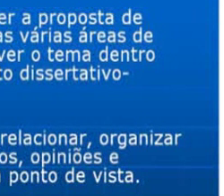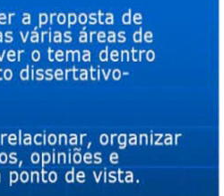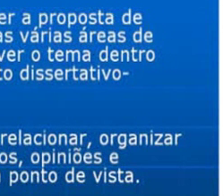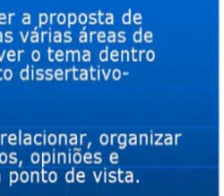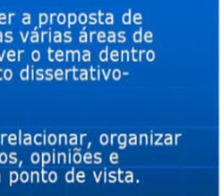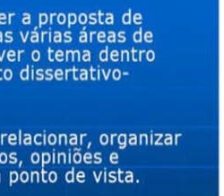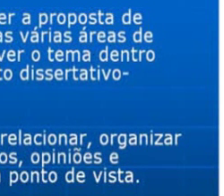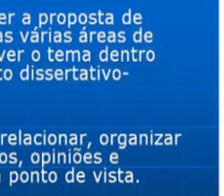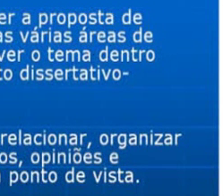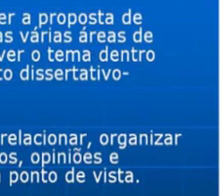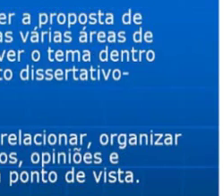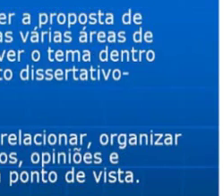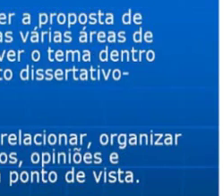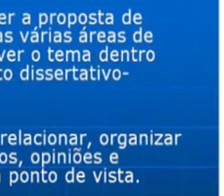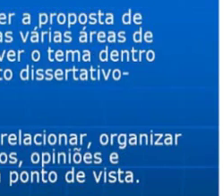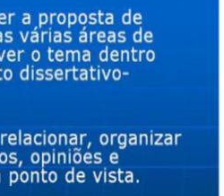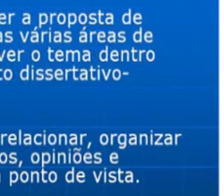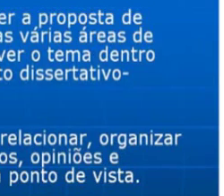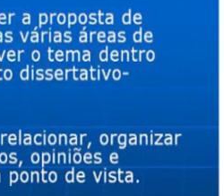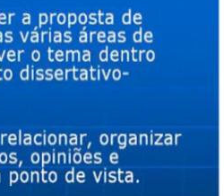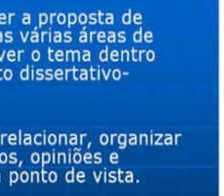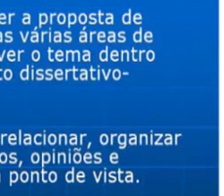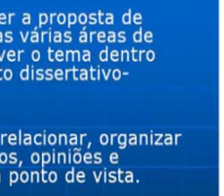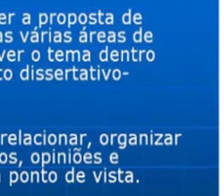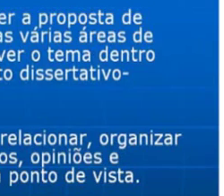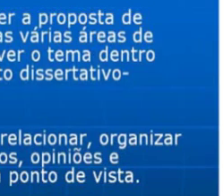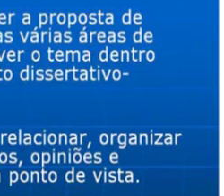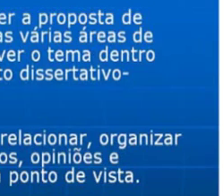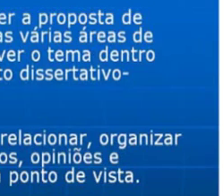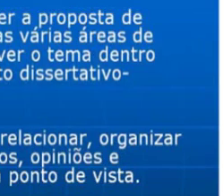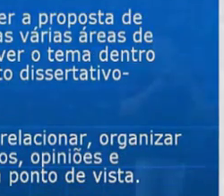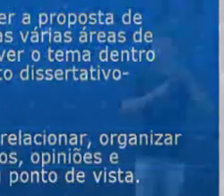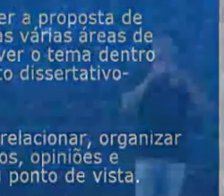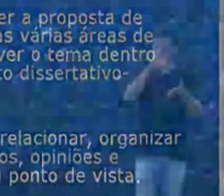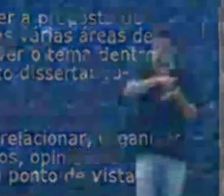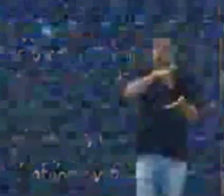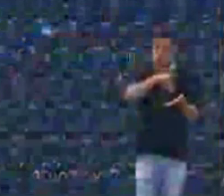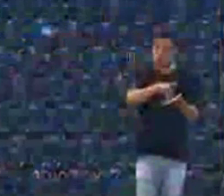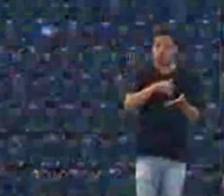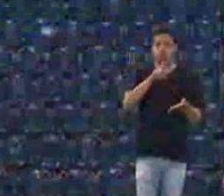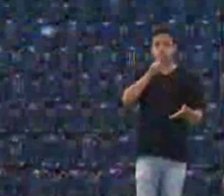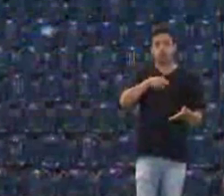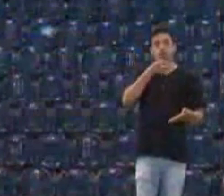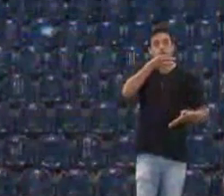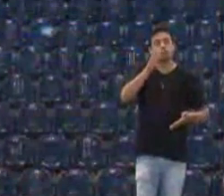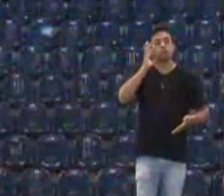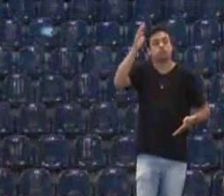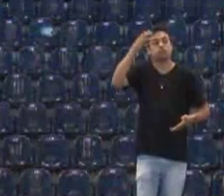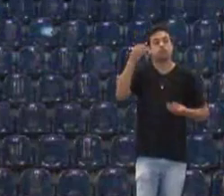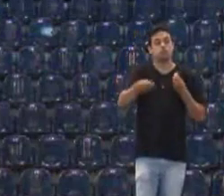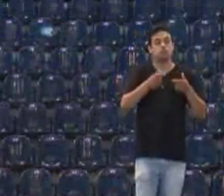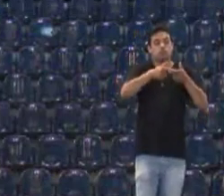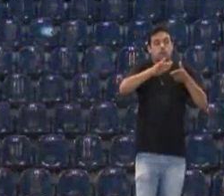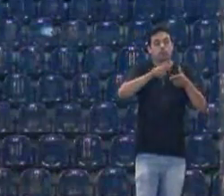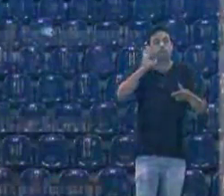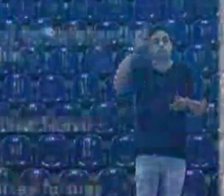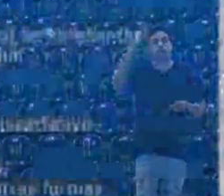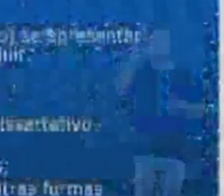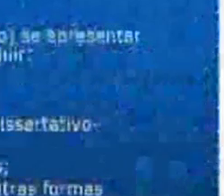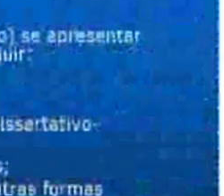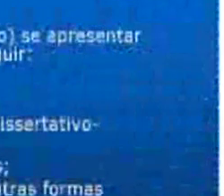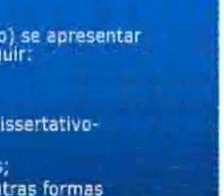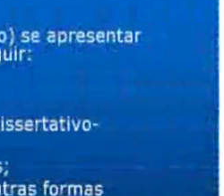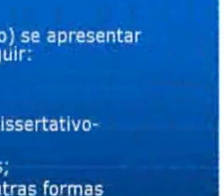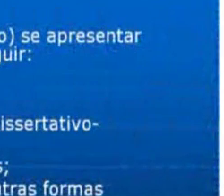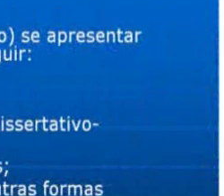necessários para a construção da argumentação. E por último, proposta de intervenção. Então vejamos aqui, primeiramente, quais